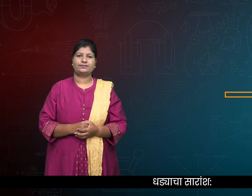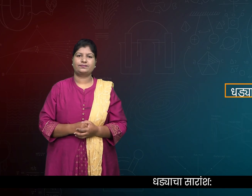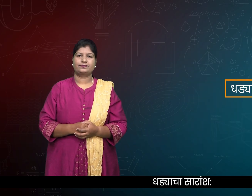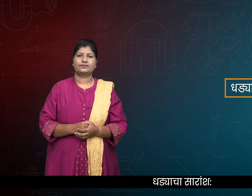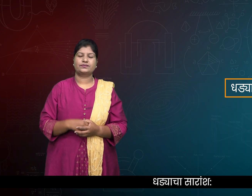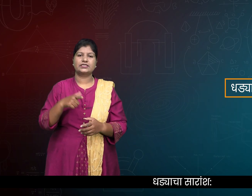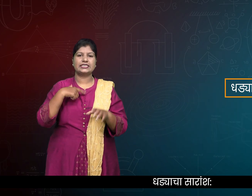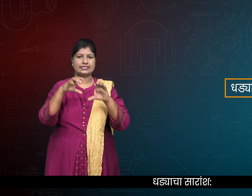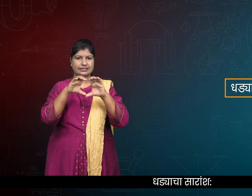धड्याचा सारांश.